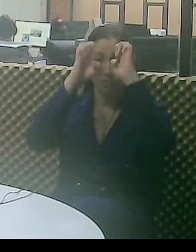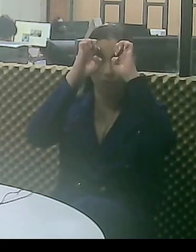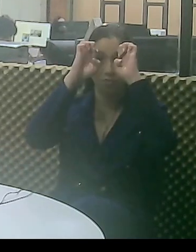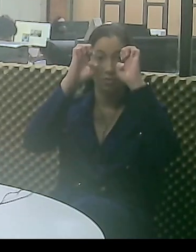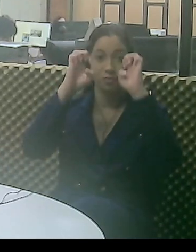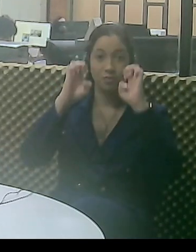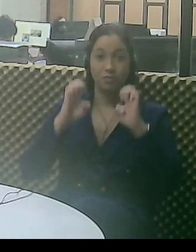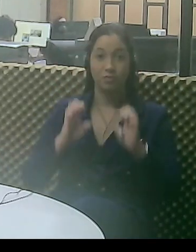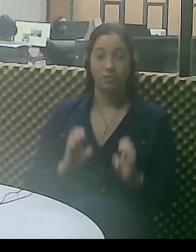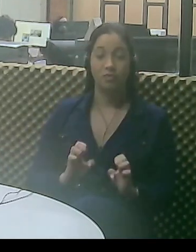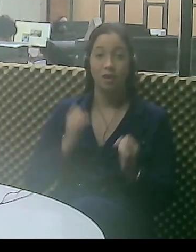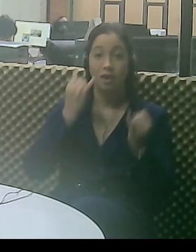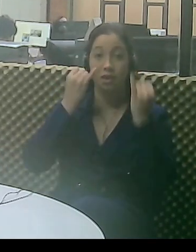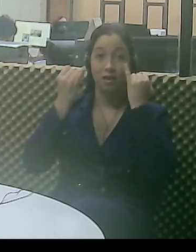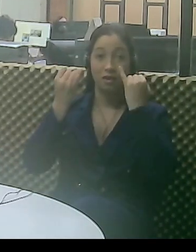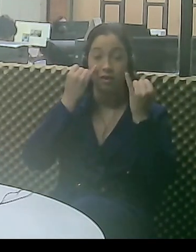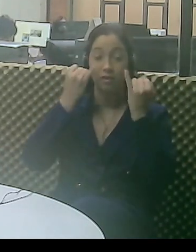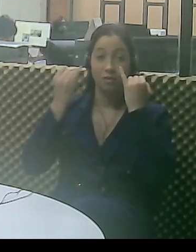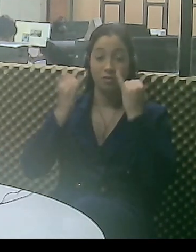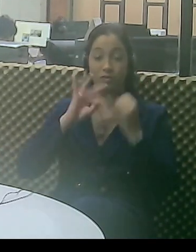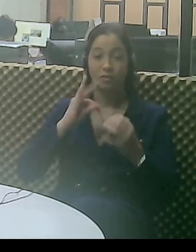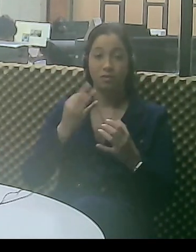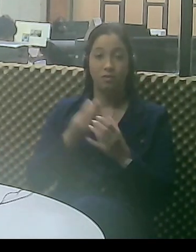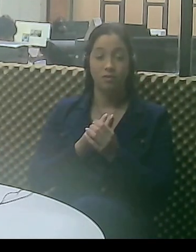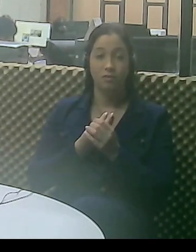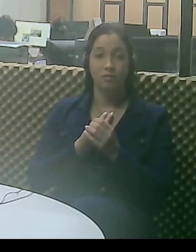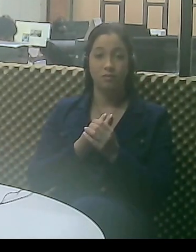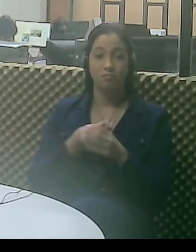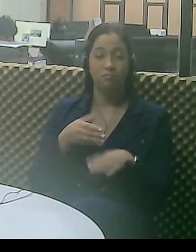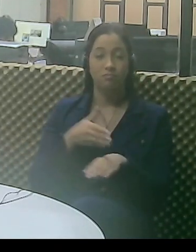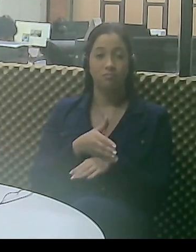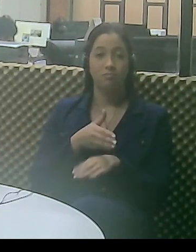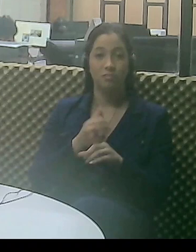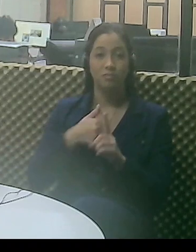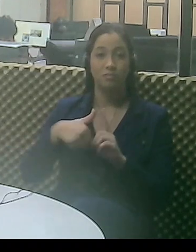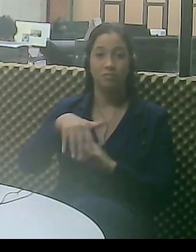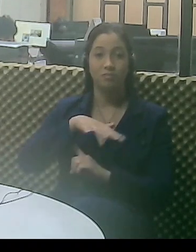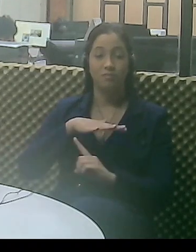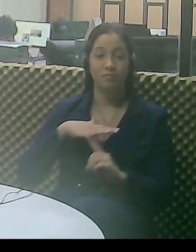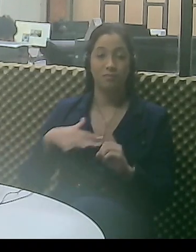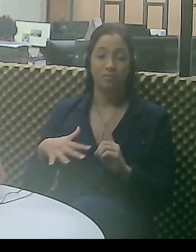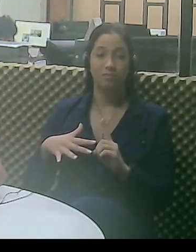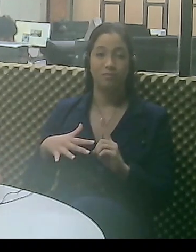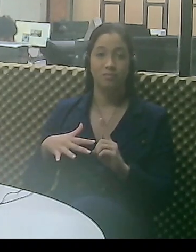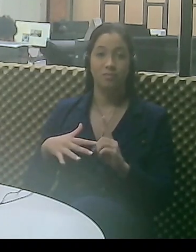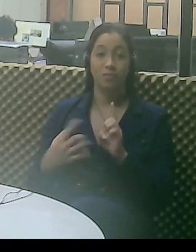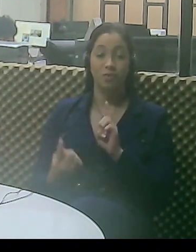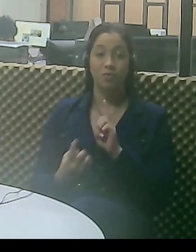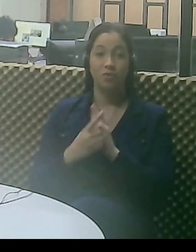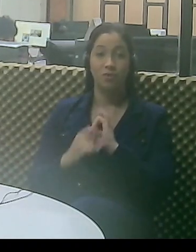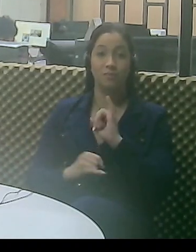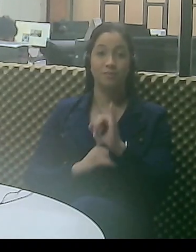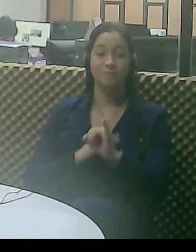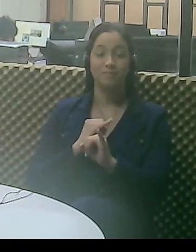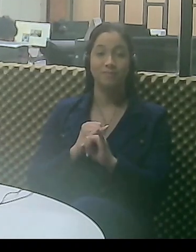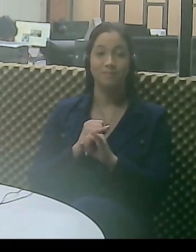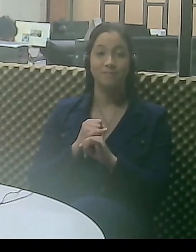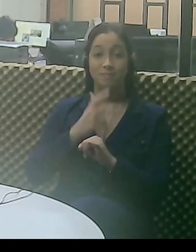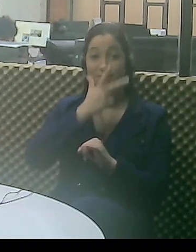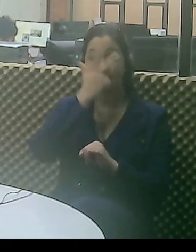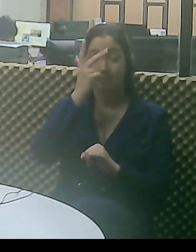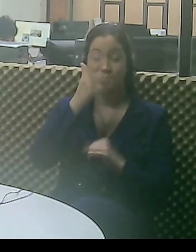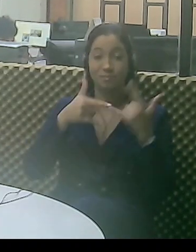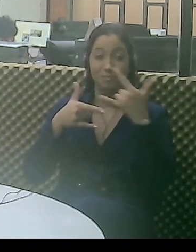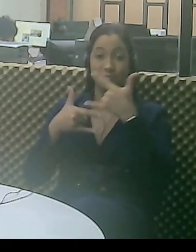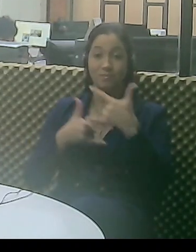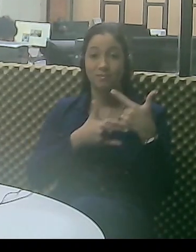transparência, acesso à informação, integridade e participação social. No encontro virtual, os participantes